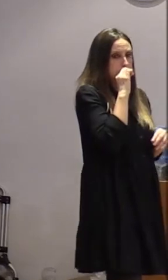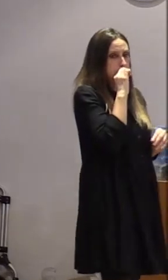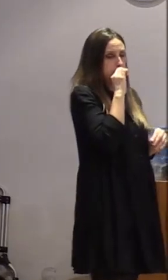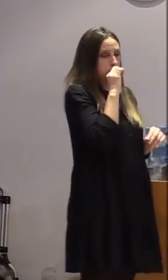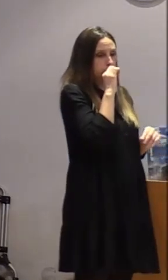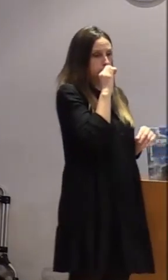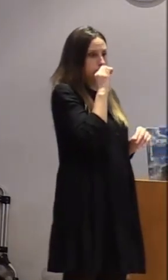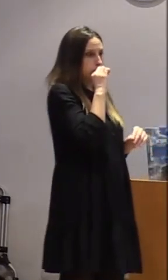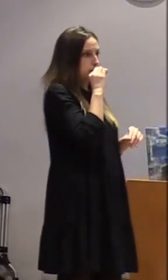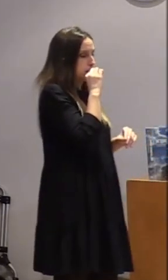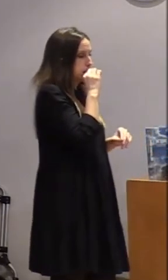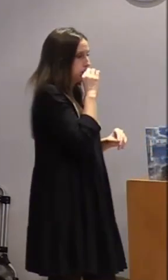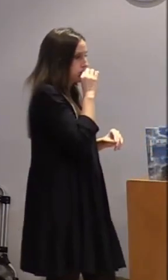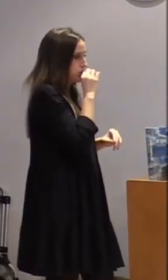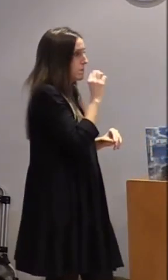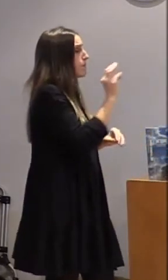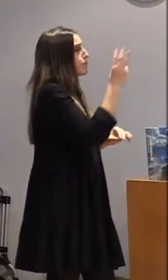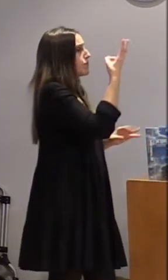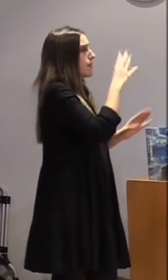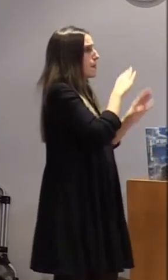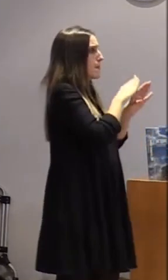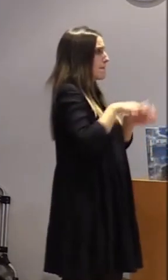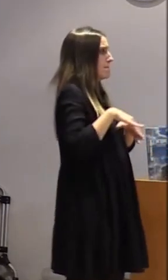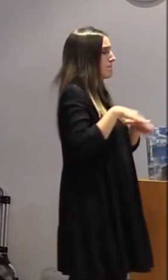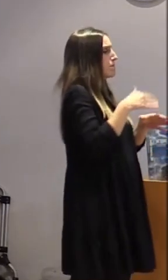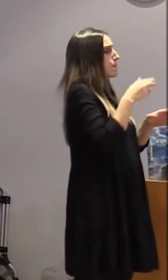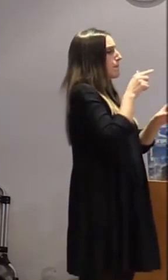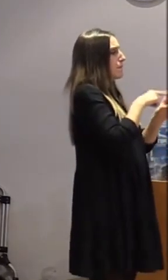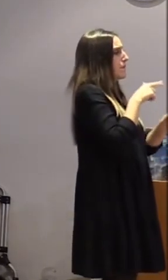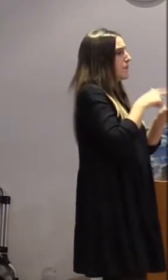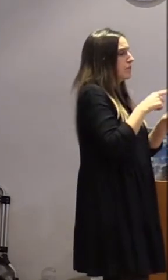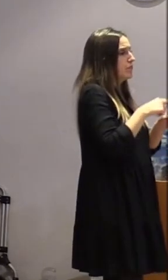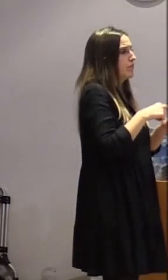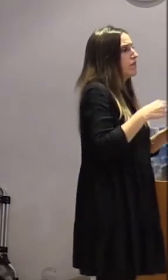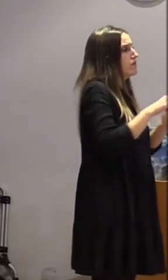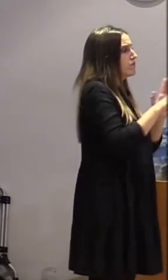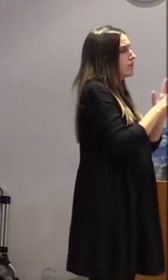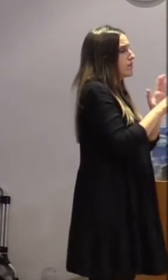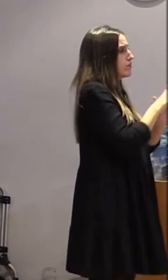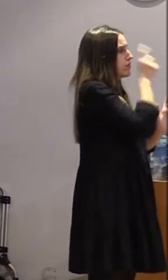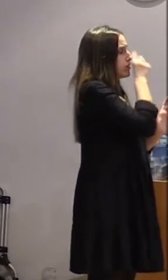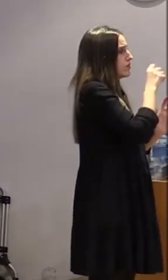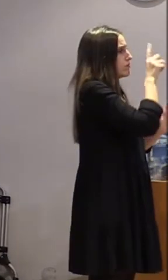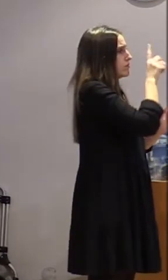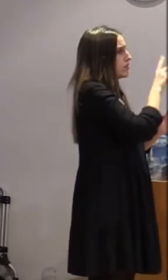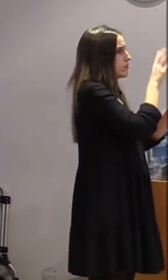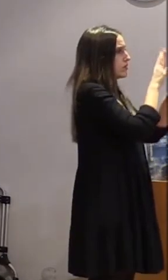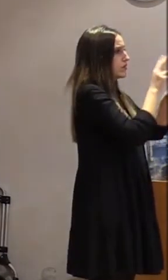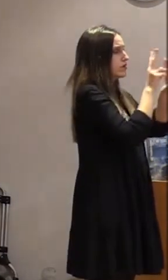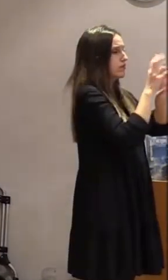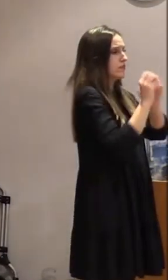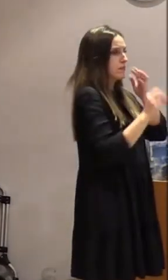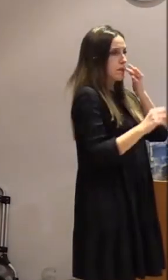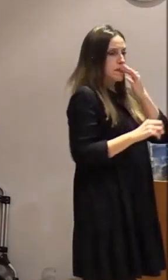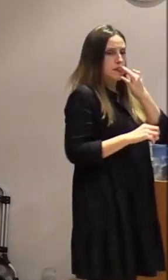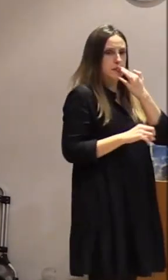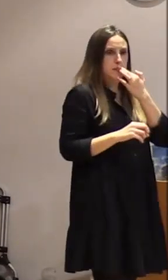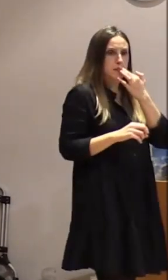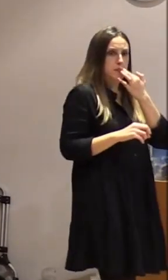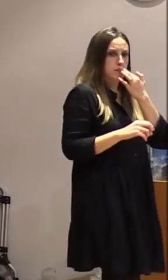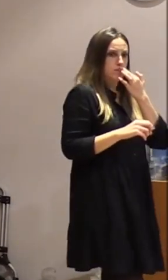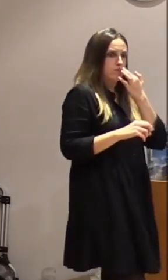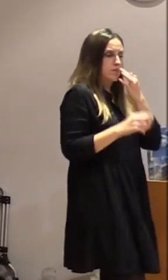Tercera y última referencia, ya estoy terminando. Neuberger, un artículo del año 1970. Fijaros lo que hace este hombre.